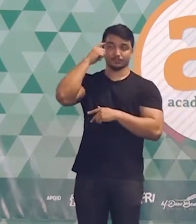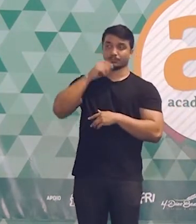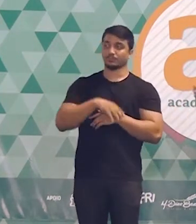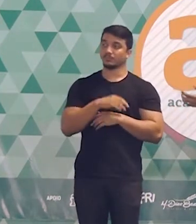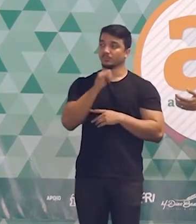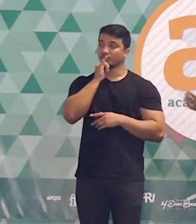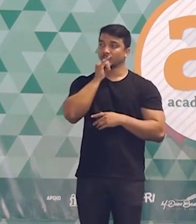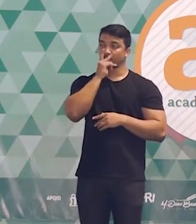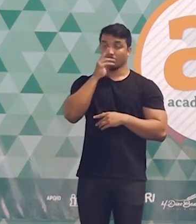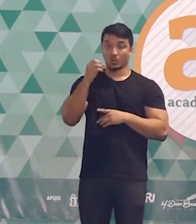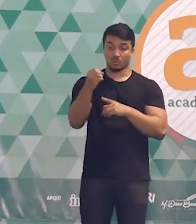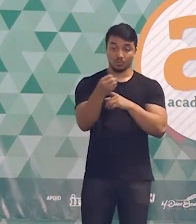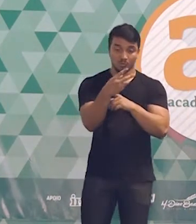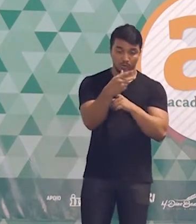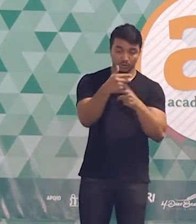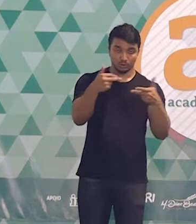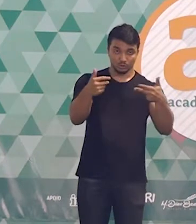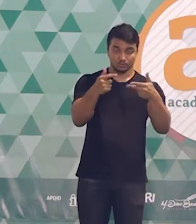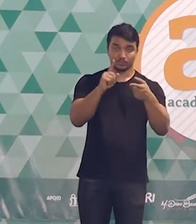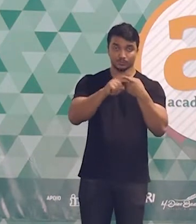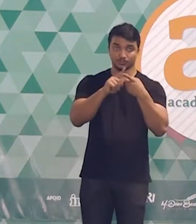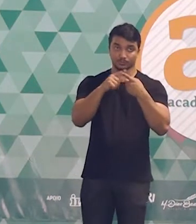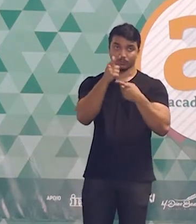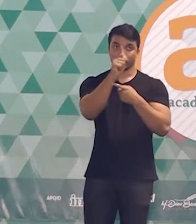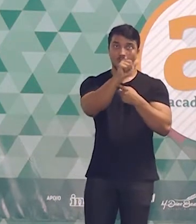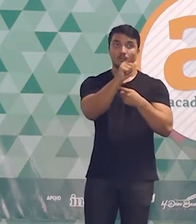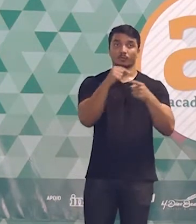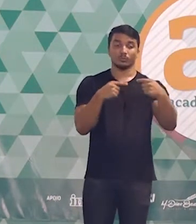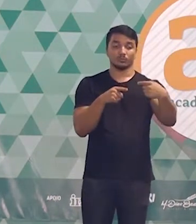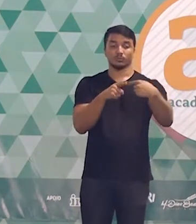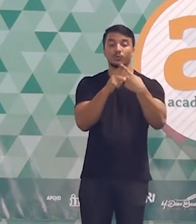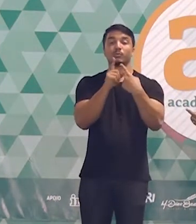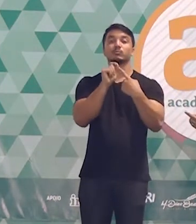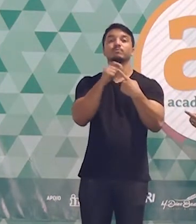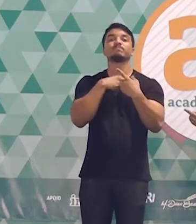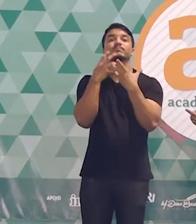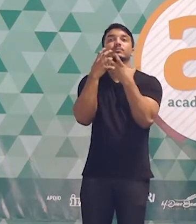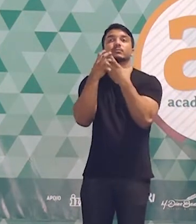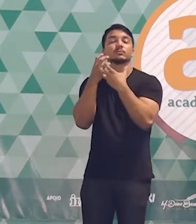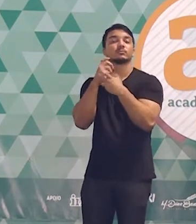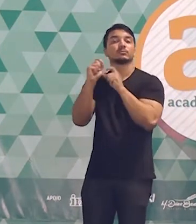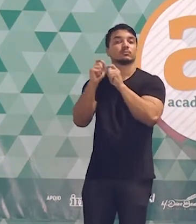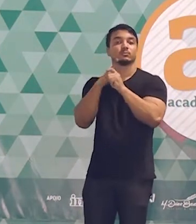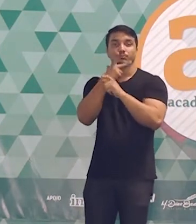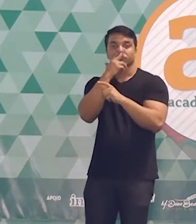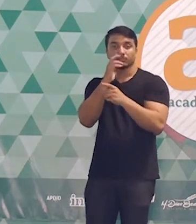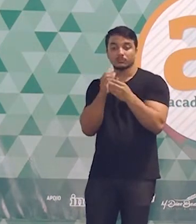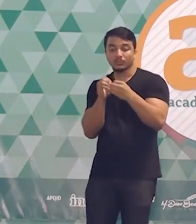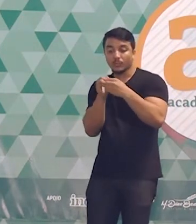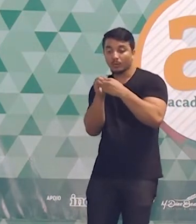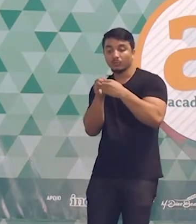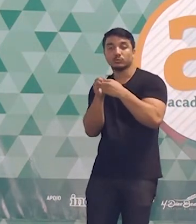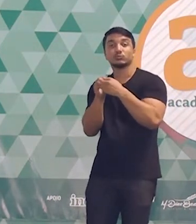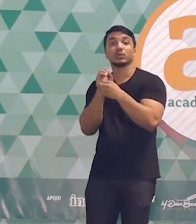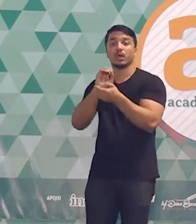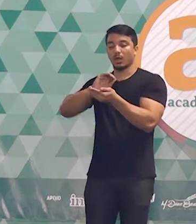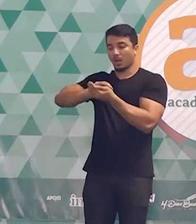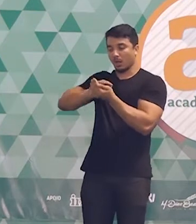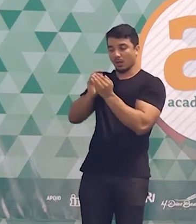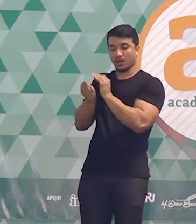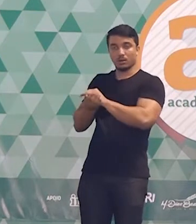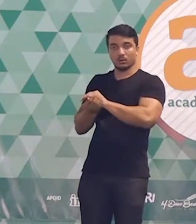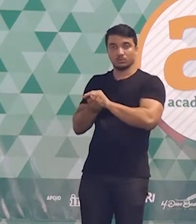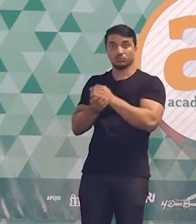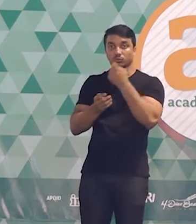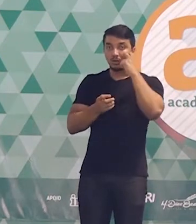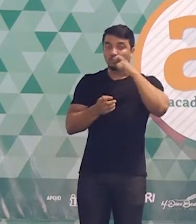o modernismo, entre outras coisas, também teve a pretensão de aproximar a arte de